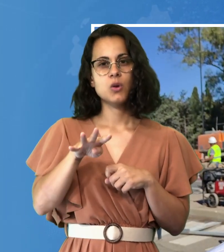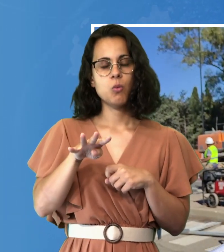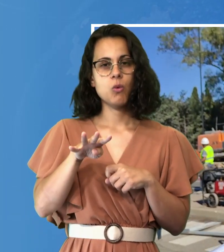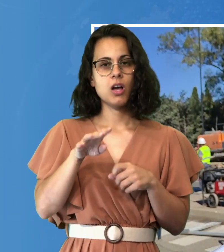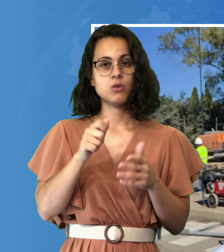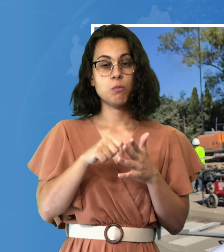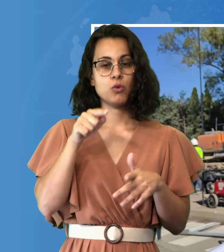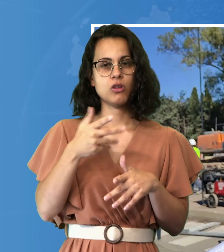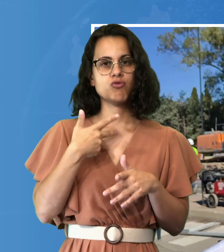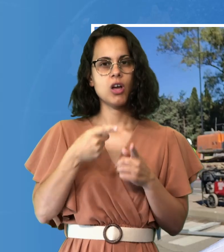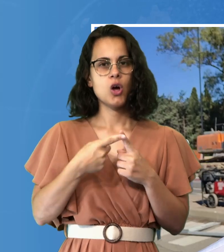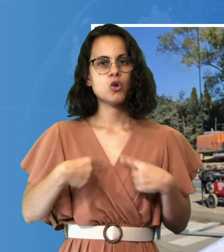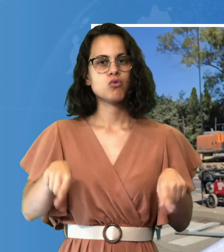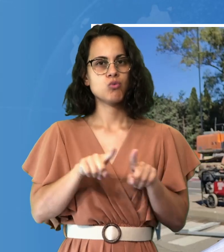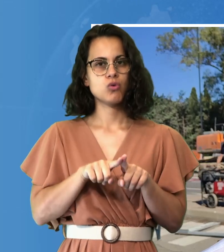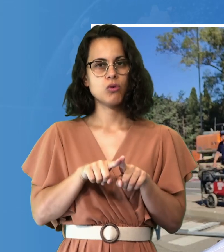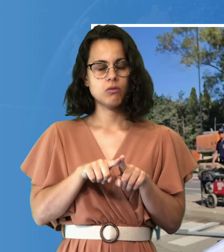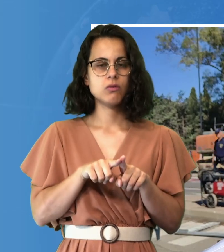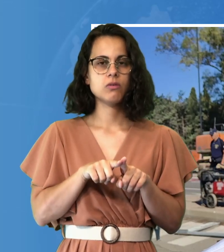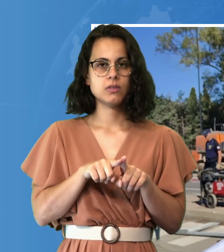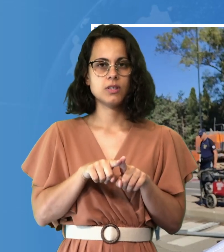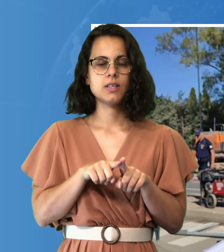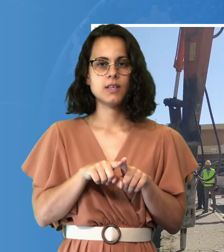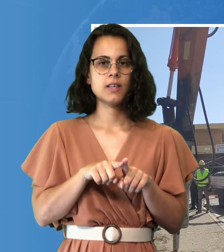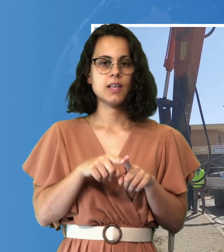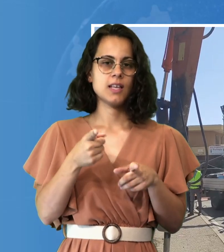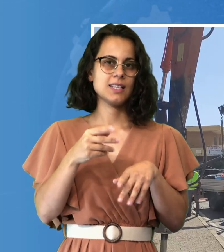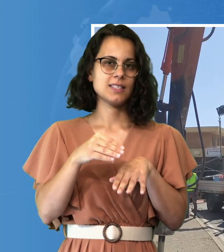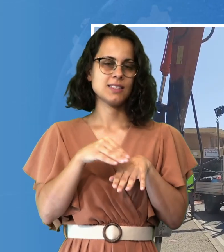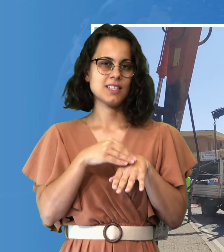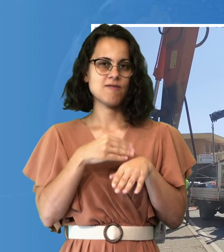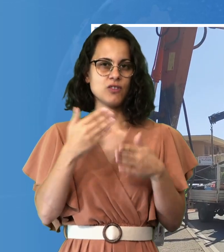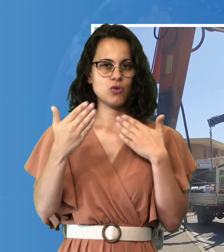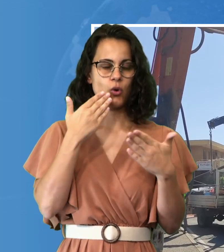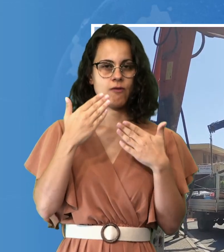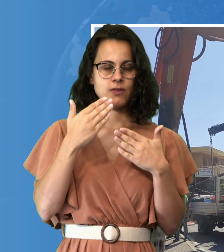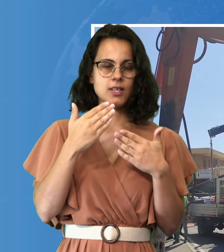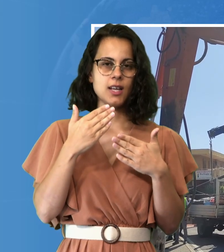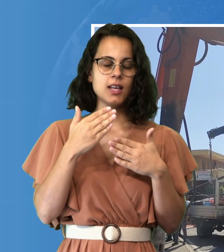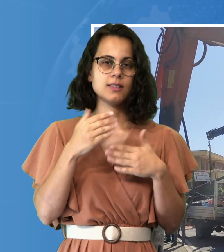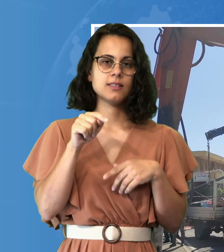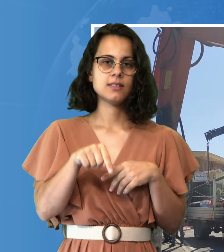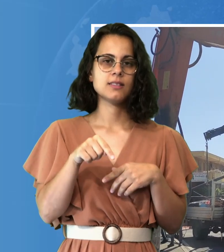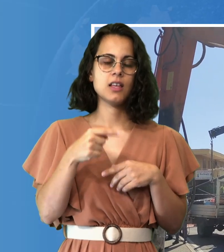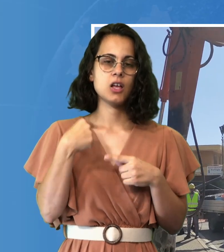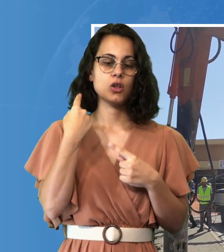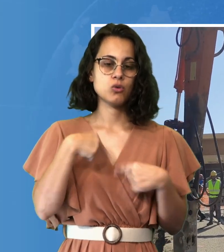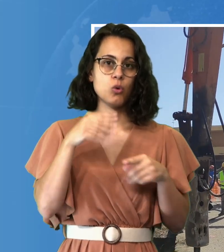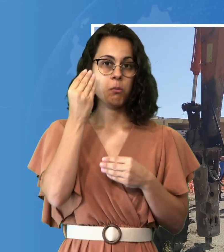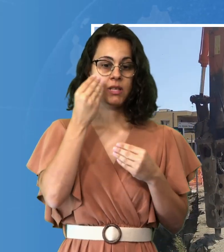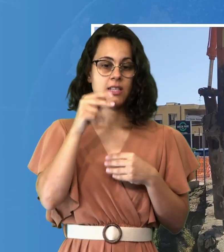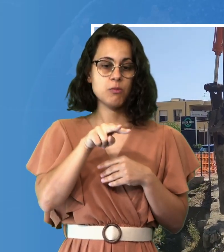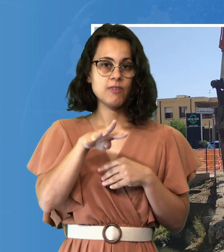di tutti gli enti nella conferenza di servizi e noi pensiamo che in quella data